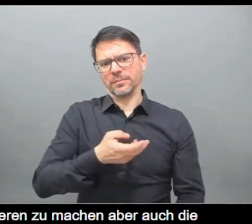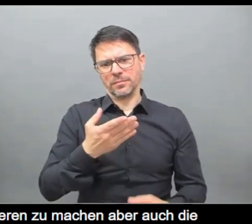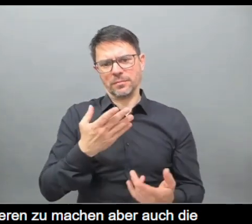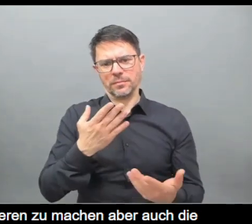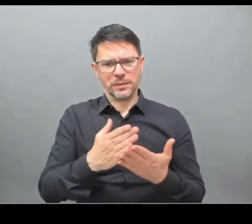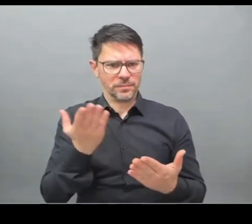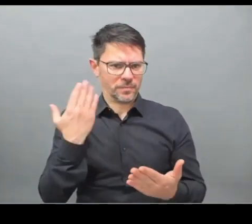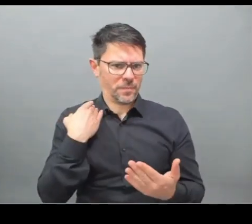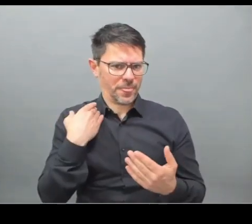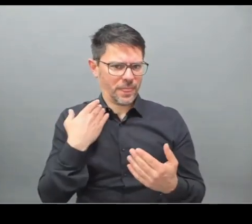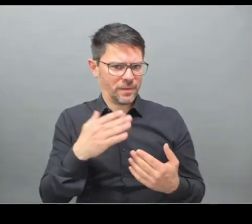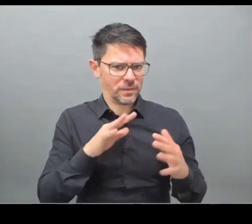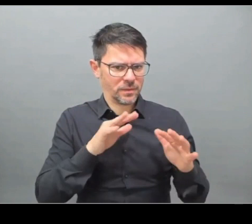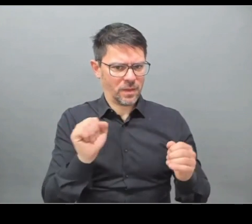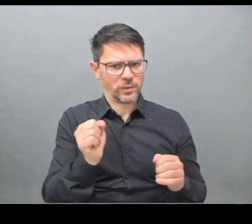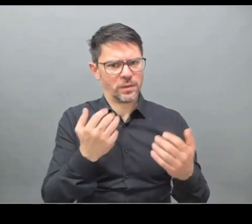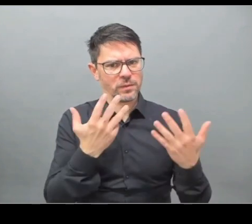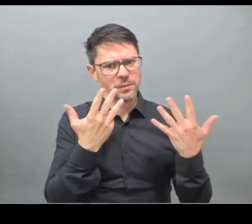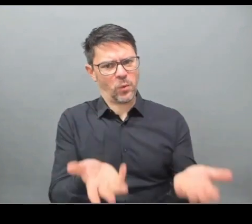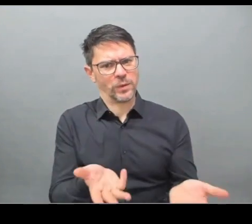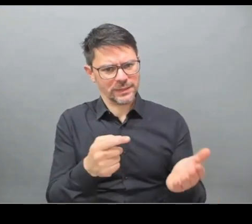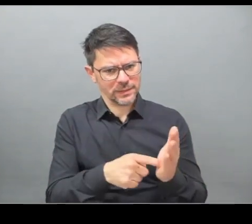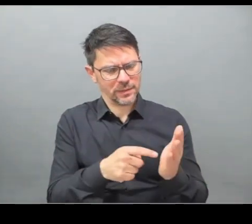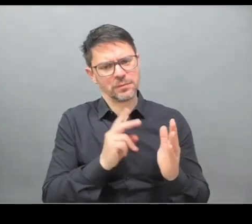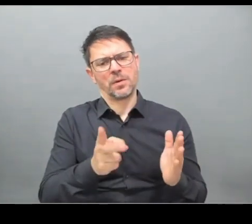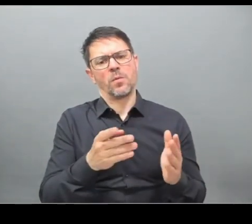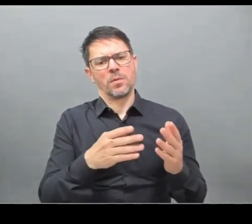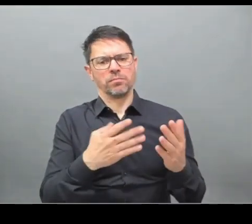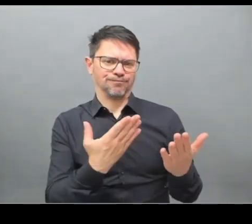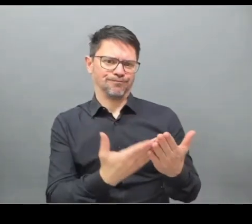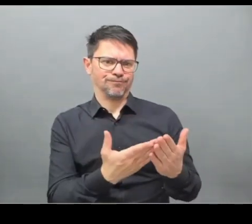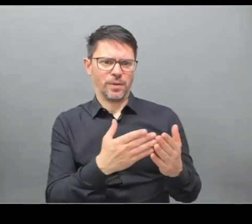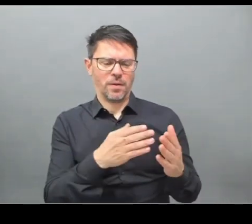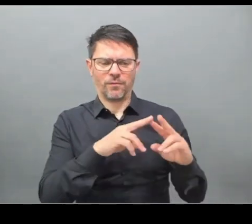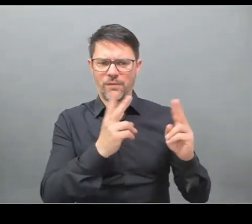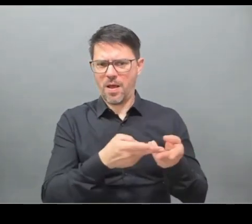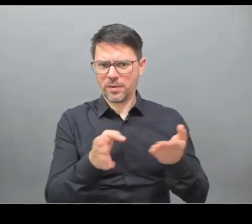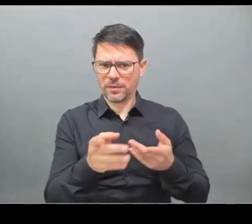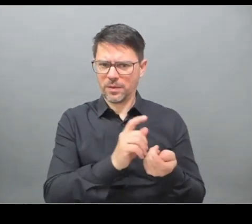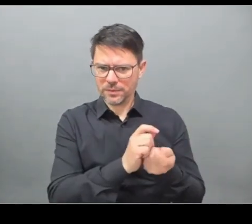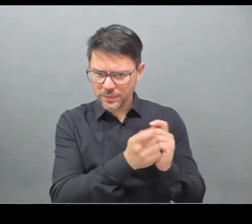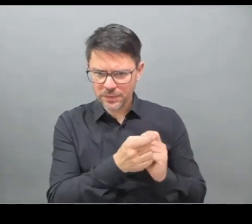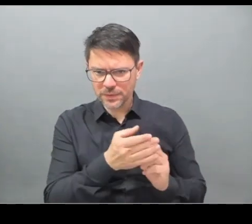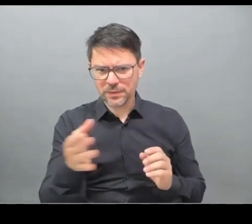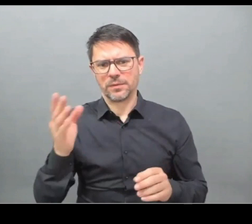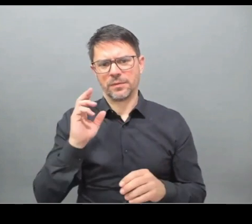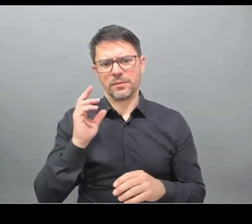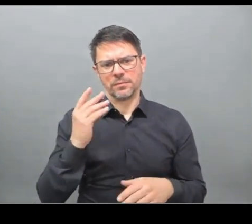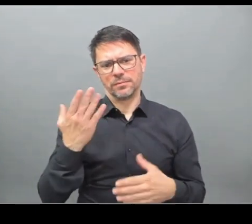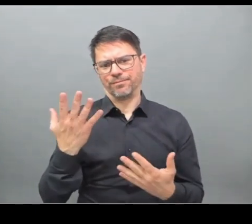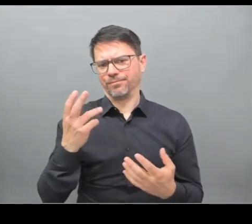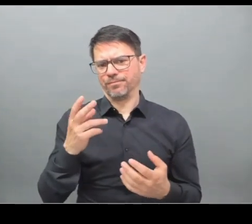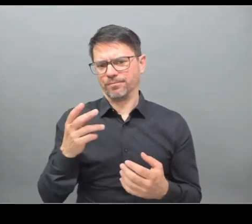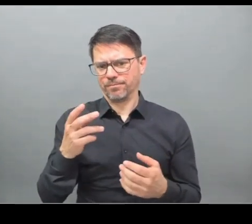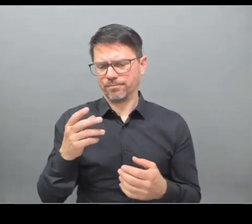wichtigste Komponente ist sicherlich die transatlantische Komponente, die dadurch zum Ausdruck kommt,